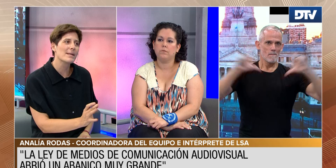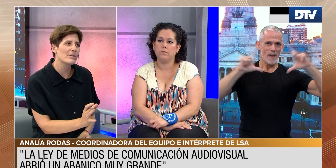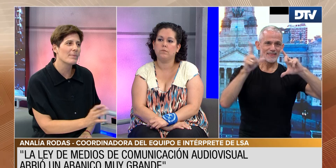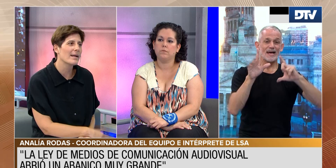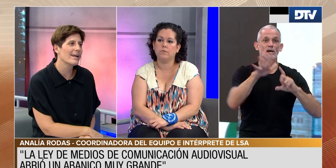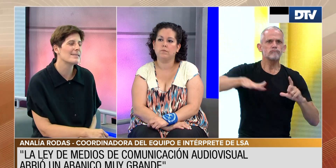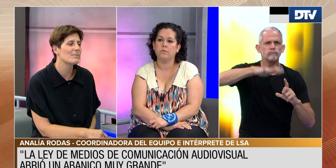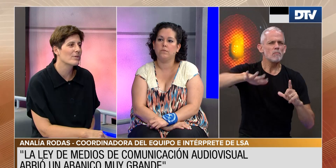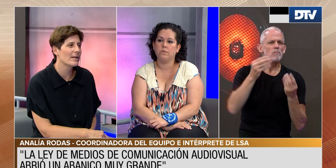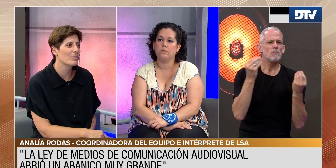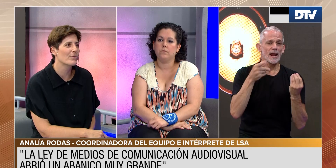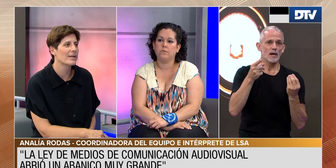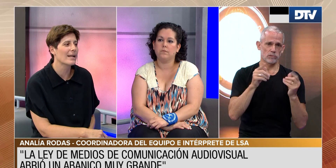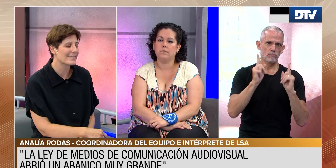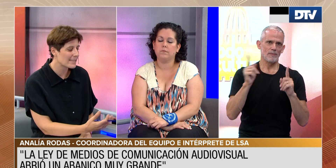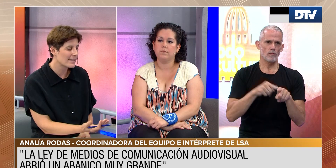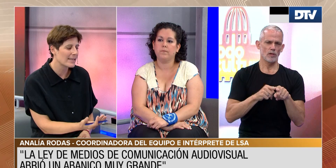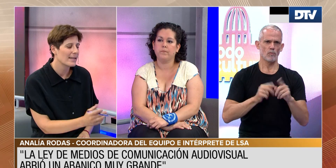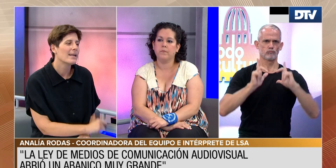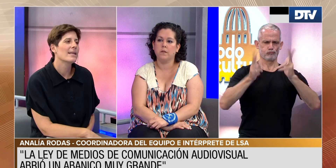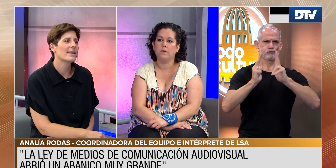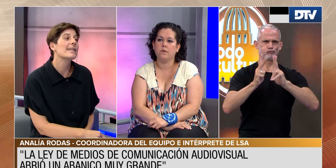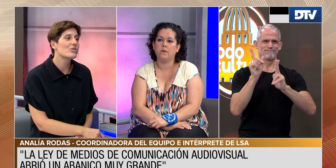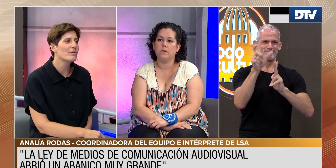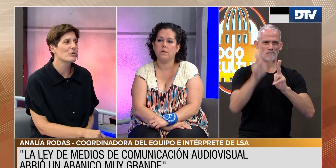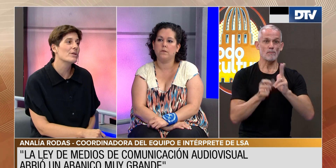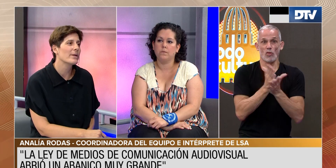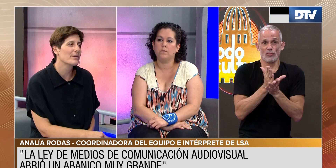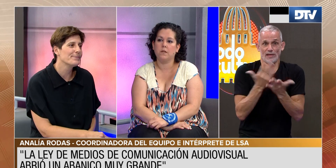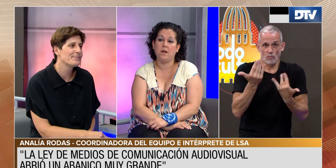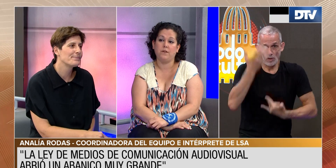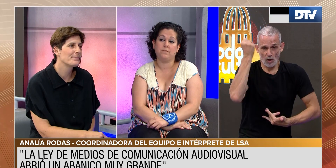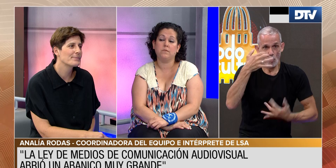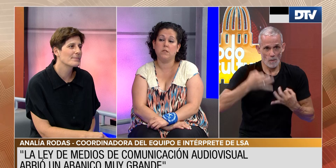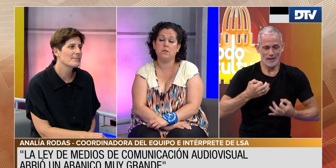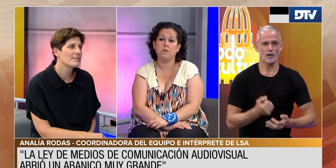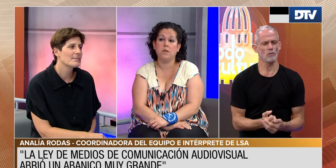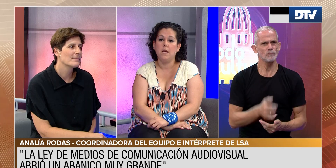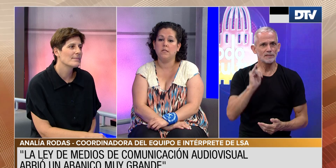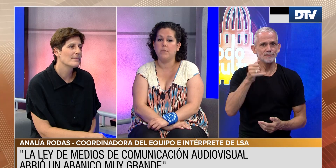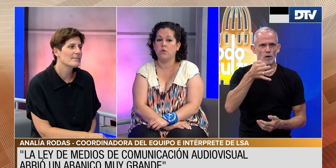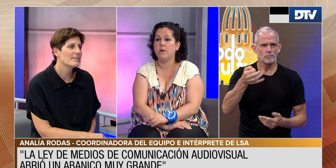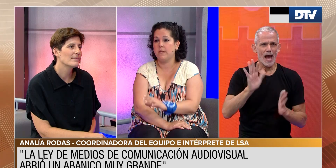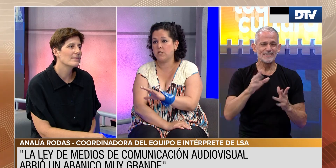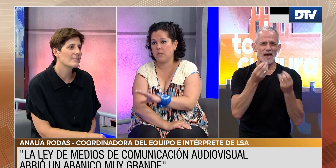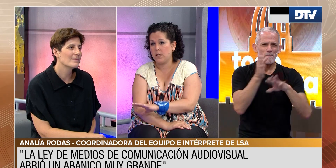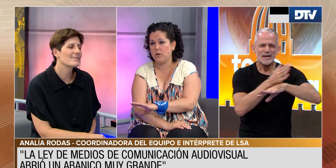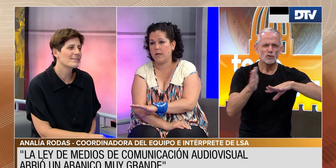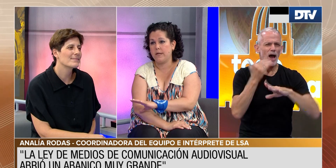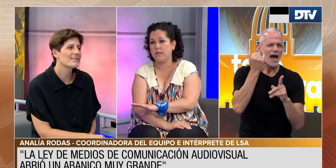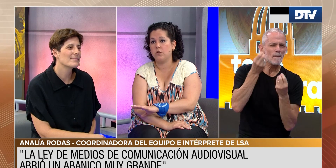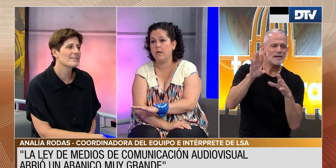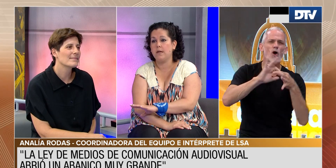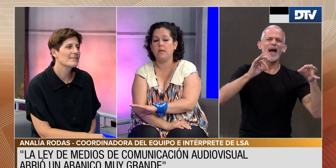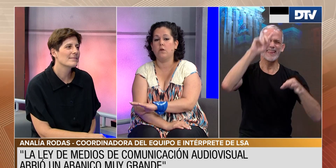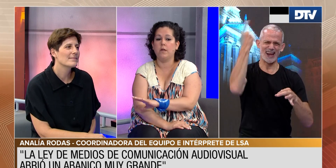un espacio para en simultáneo poder hacer este derecho posible, ¿no? Claro. Sí. Se empezó a implementar, ya te digo, en